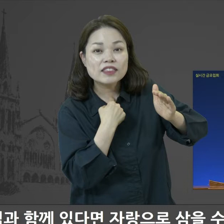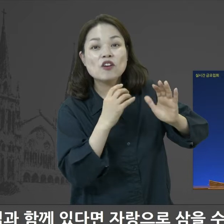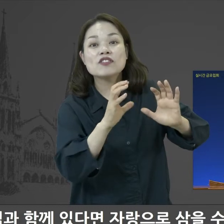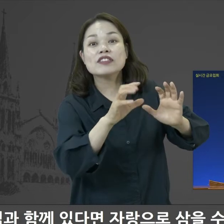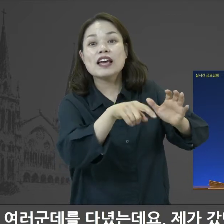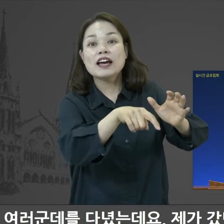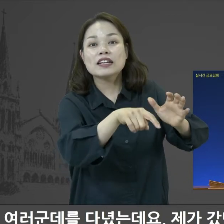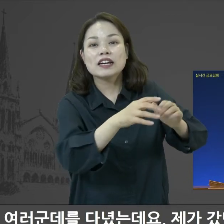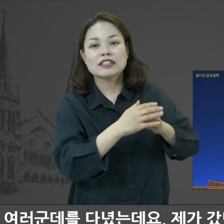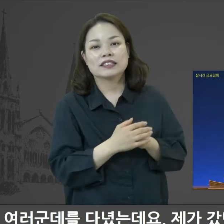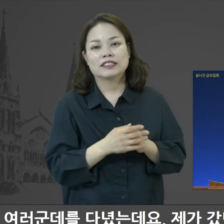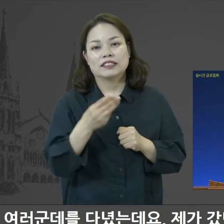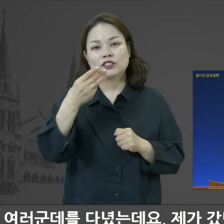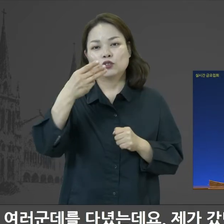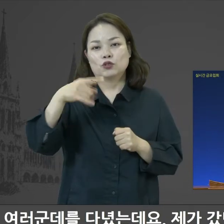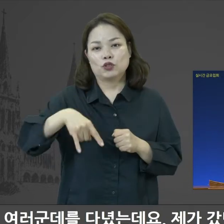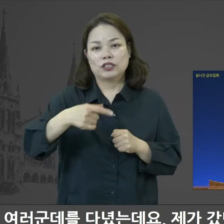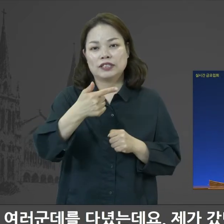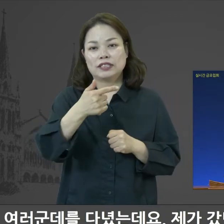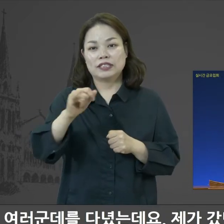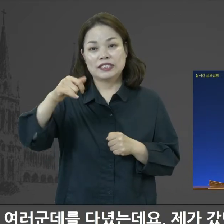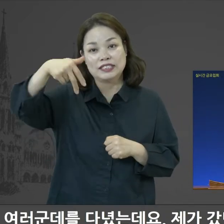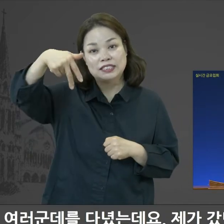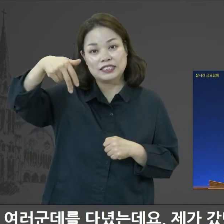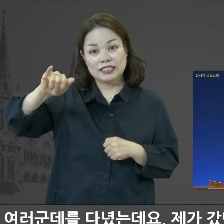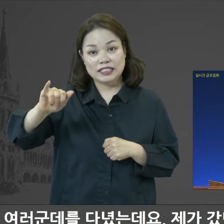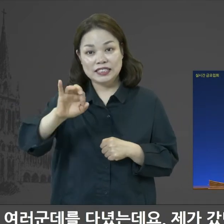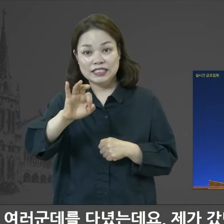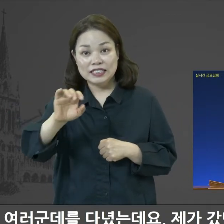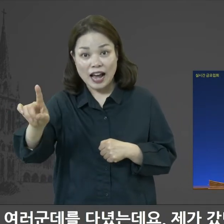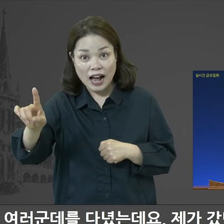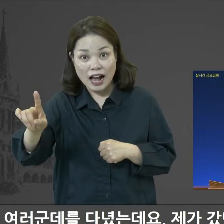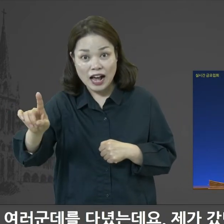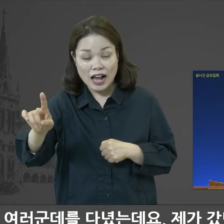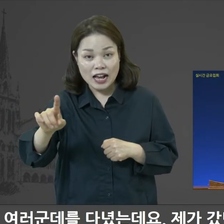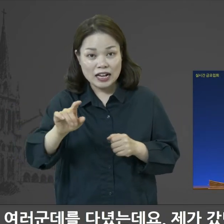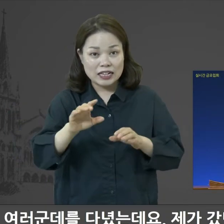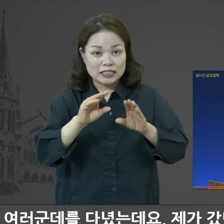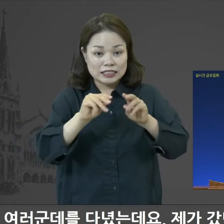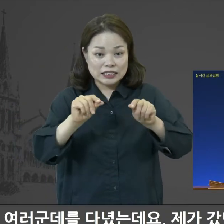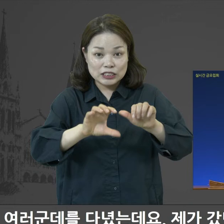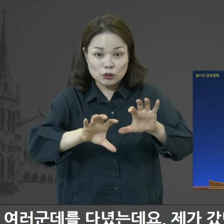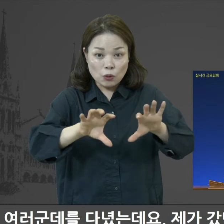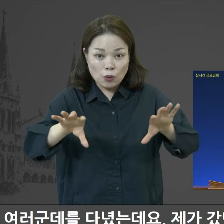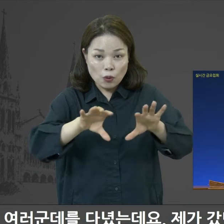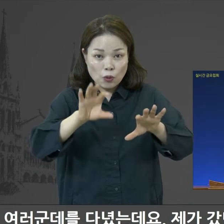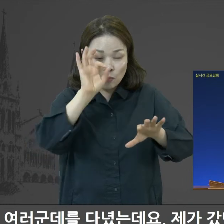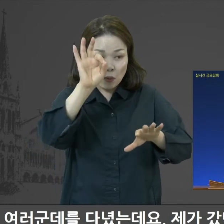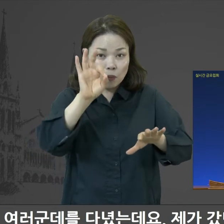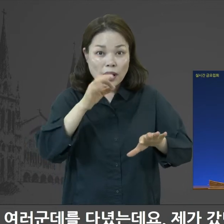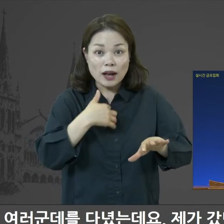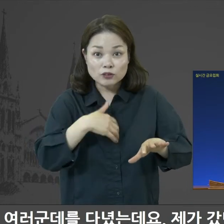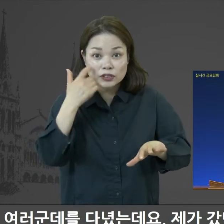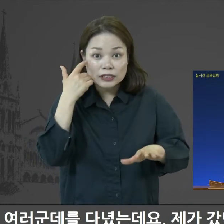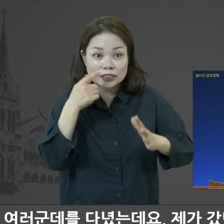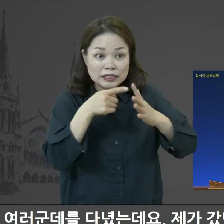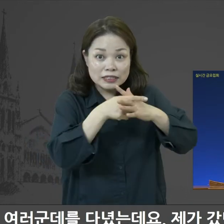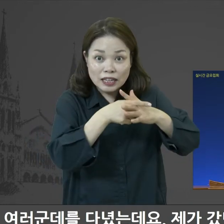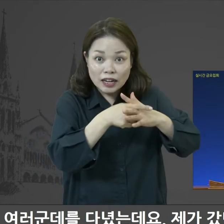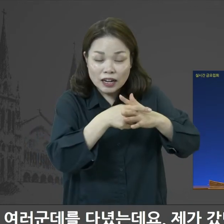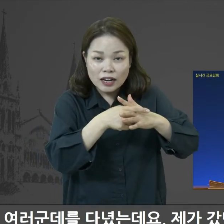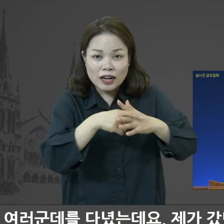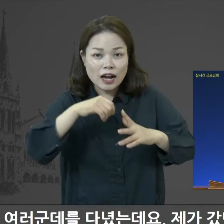나라가 튀니지아입니다. 여러분, 튀니지아가 어디 있는지 지도상에서 이렇게 좀 찝어 보실 수 있나요?